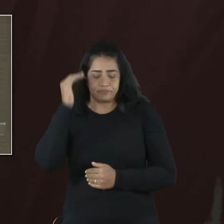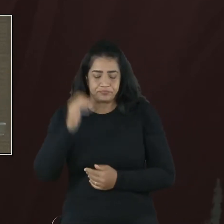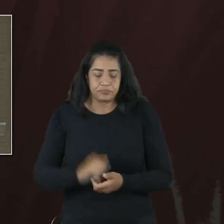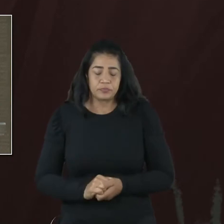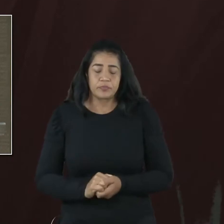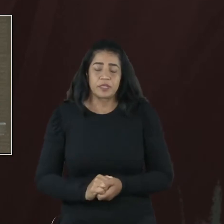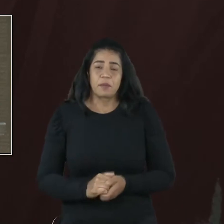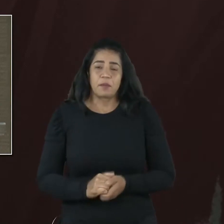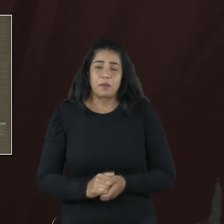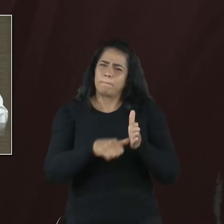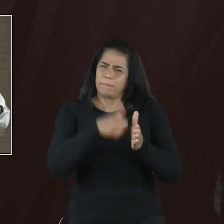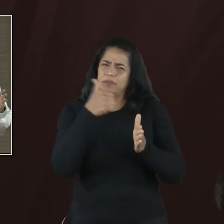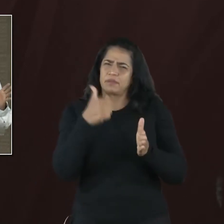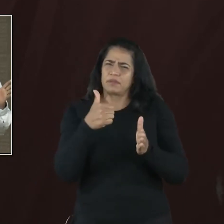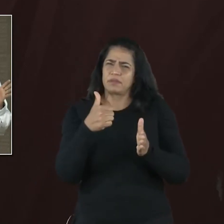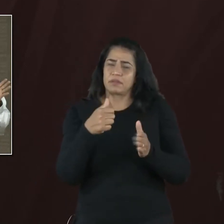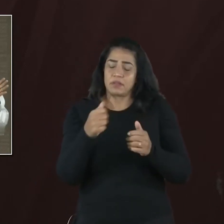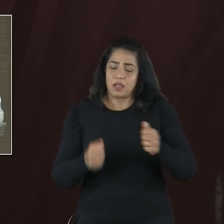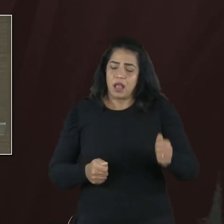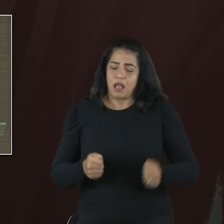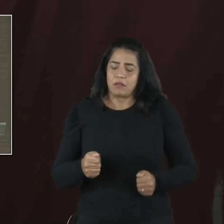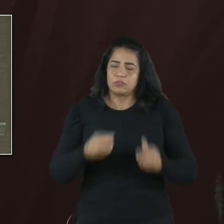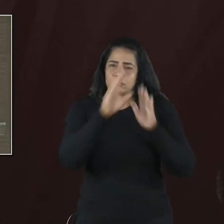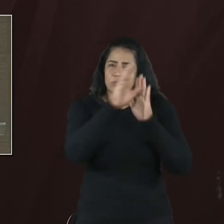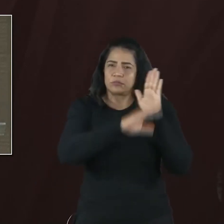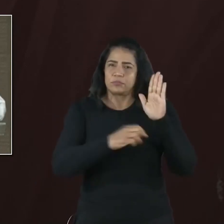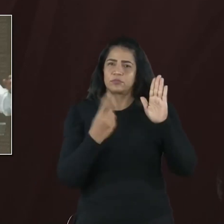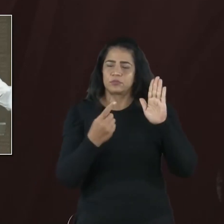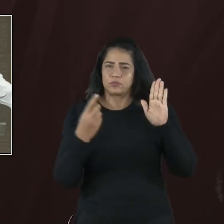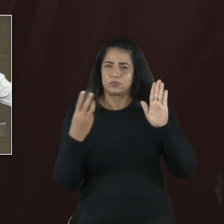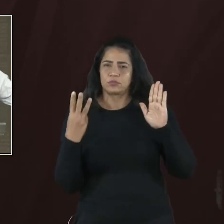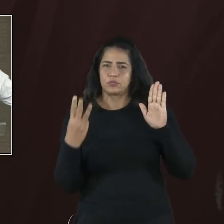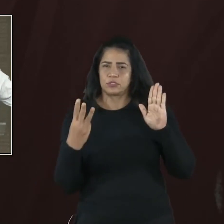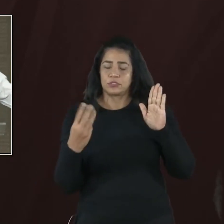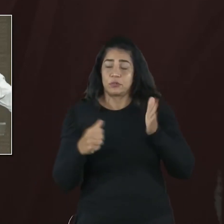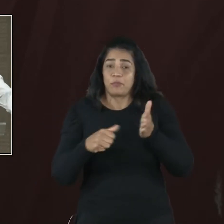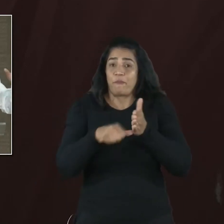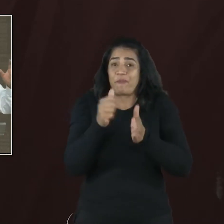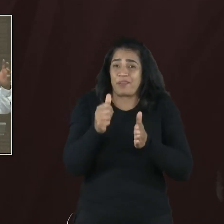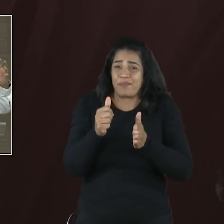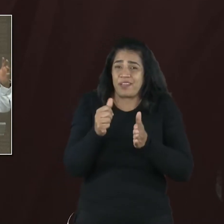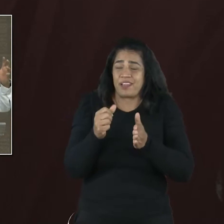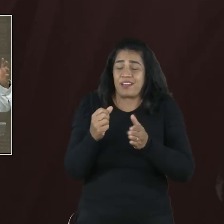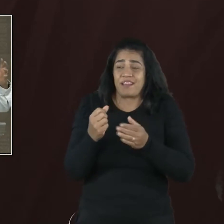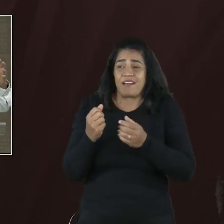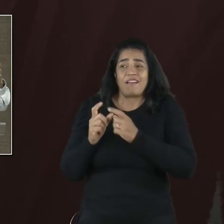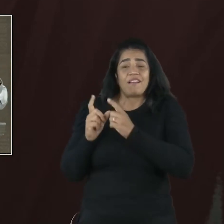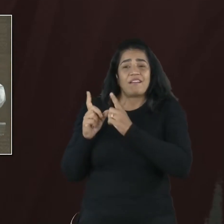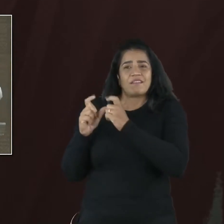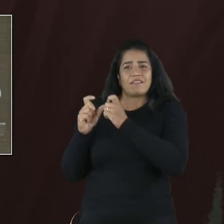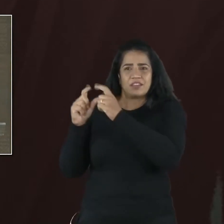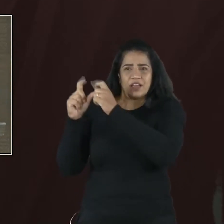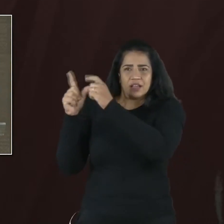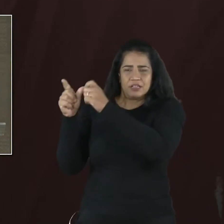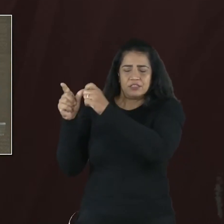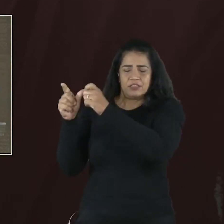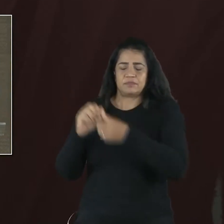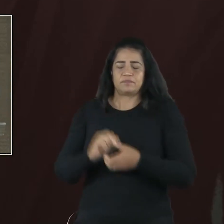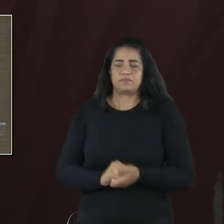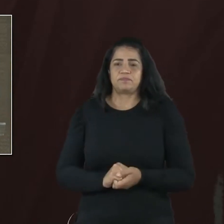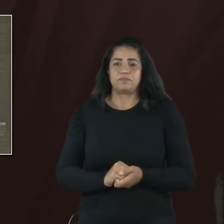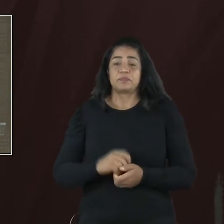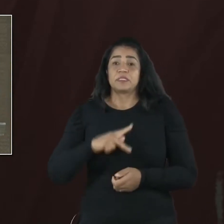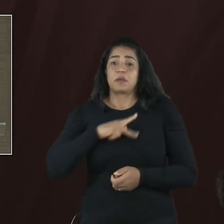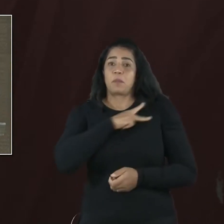Atos capítulo 13, a primeira viagem, ele passou pela Antioquia da